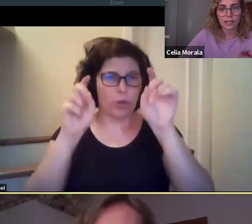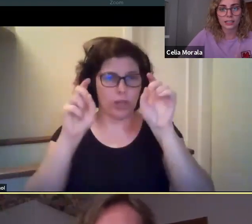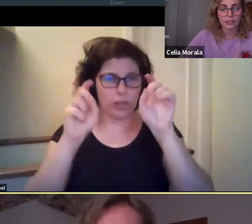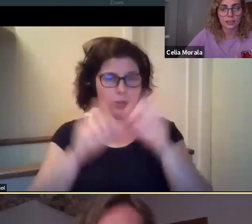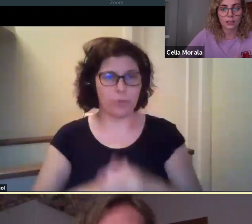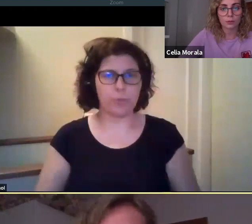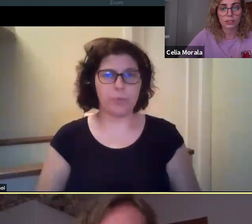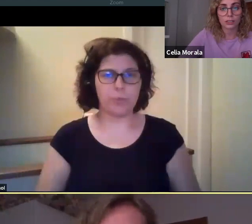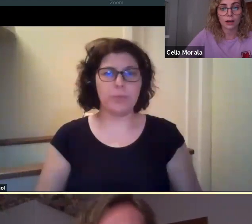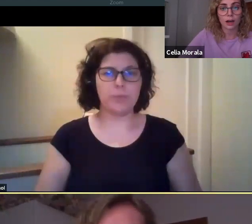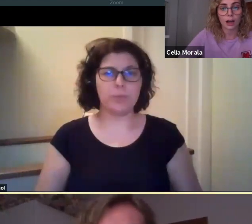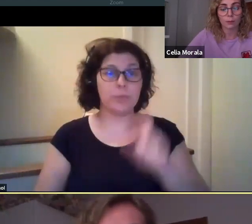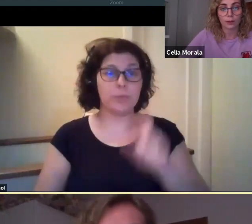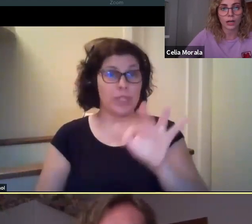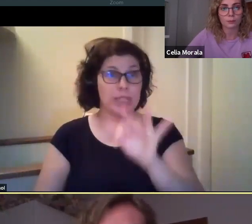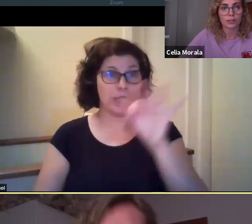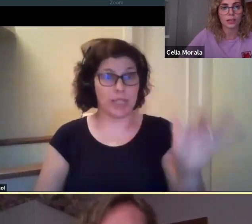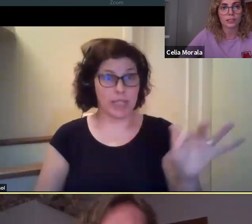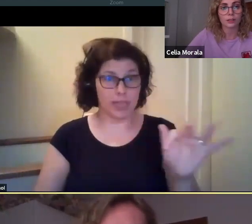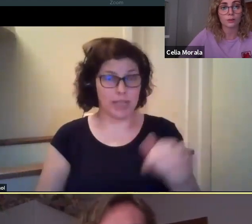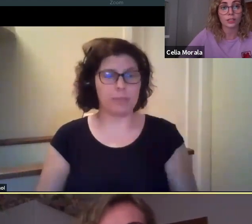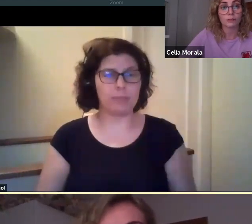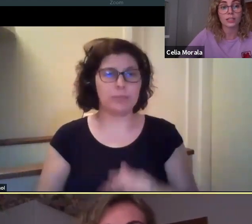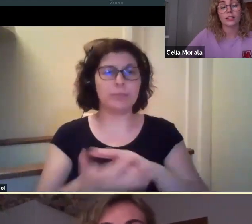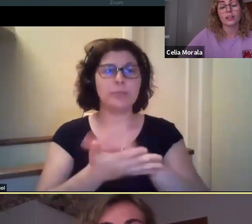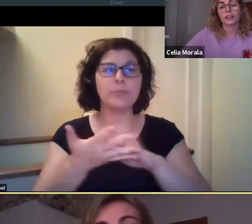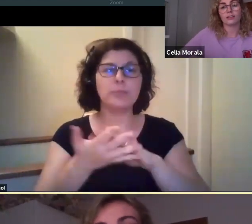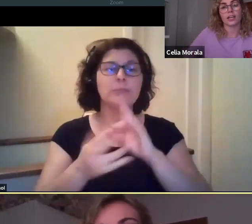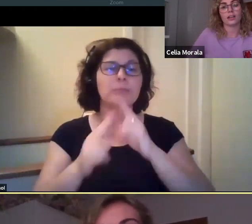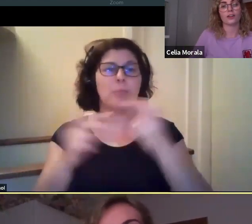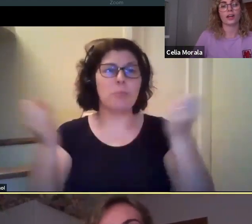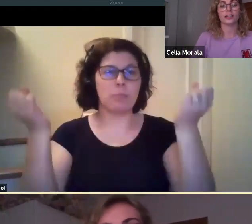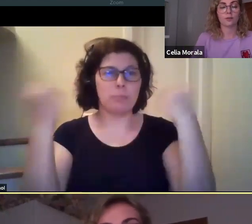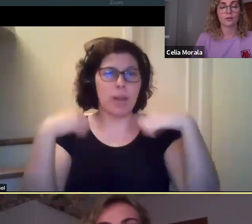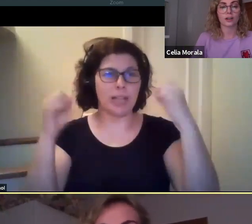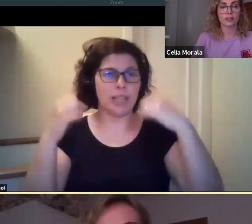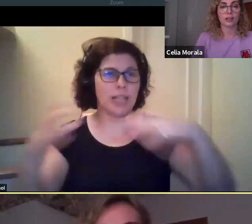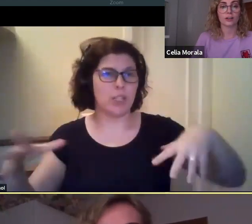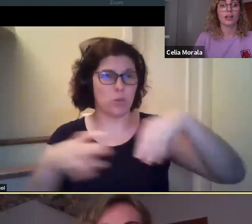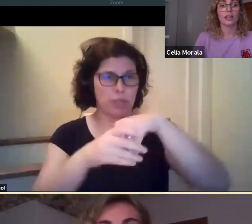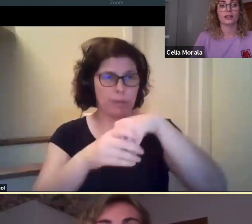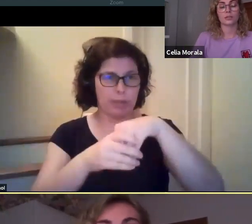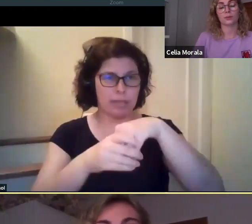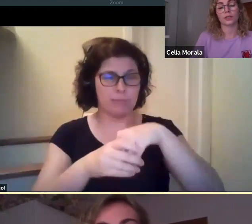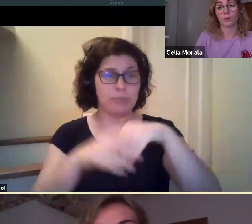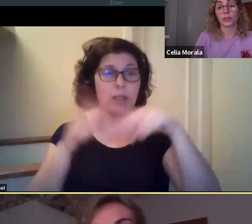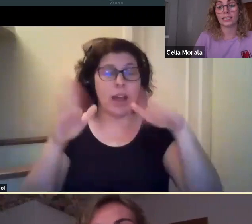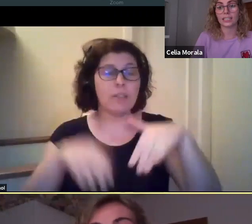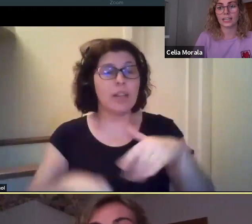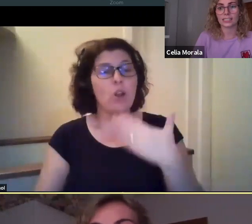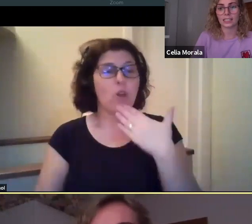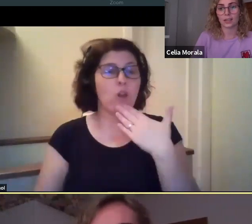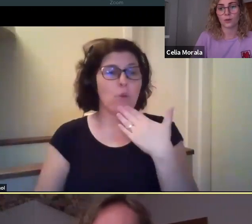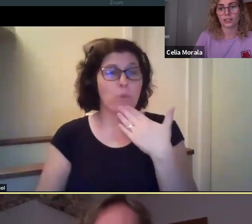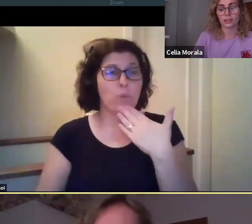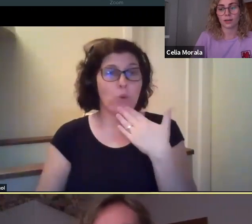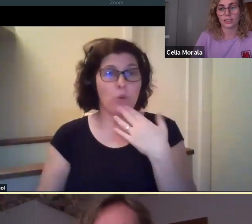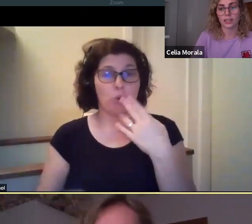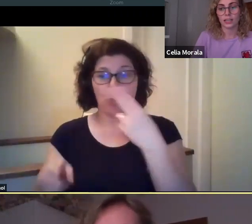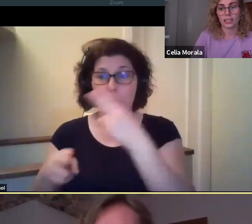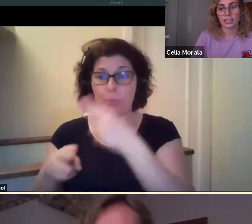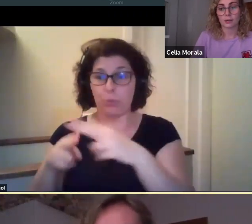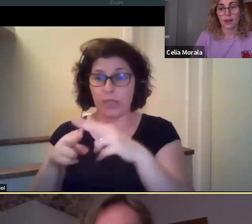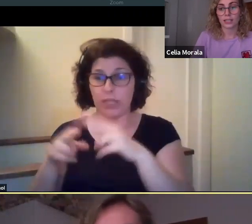en la siguiente diapositiva, abordo las prácticas inclusivas, que al final no dejan de ser un reflejo de las políticas